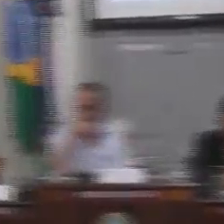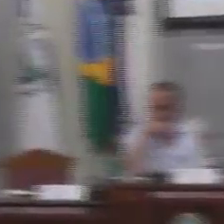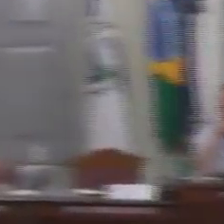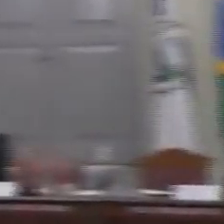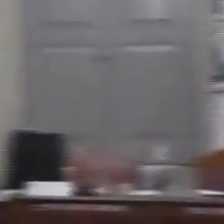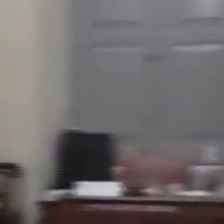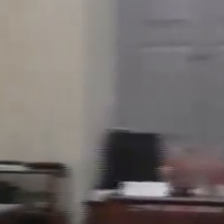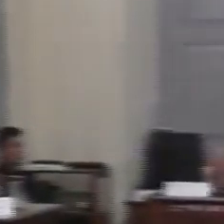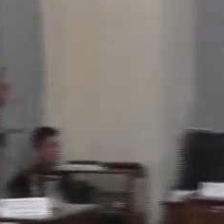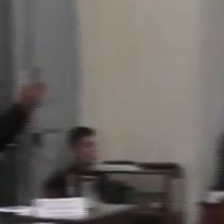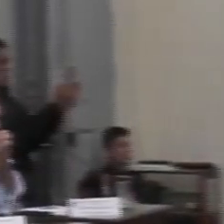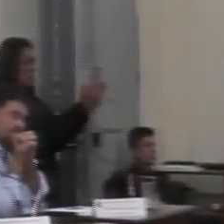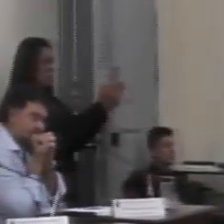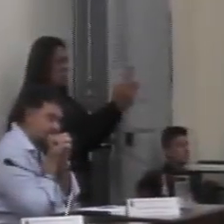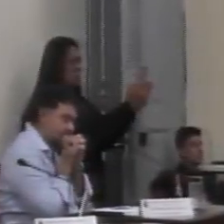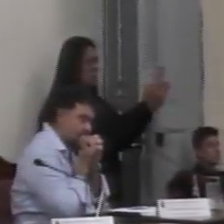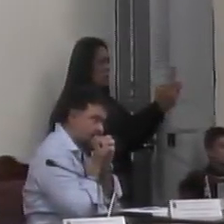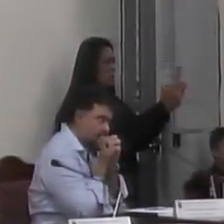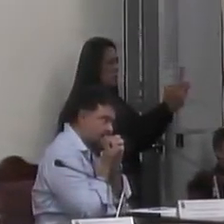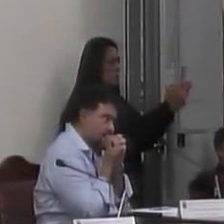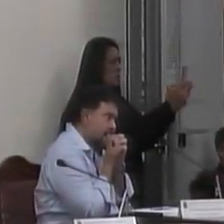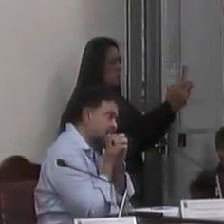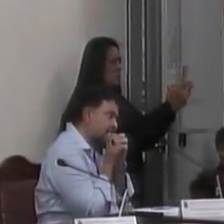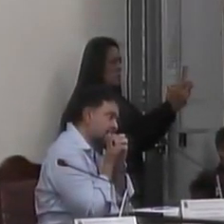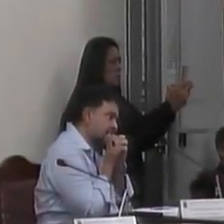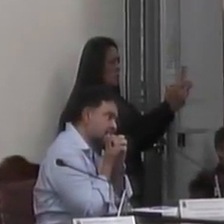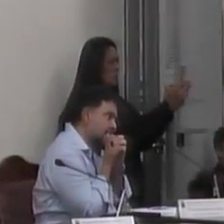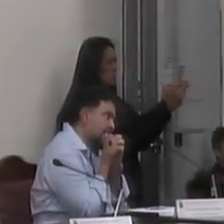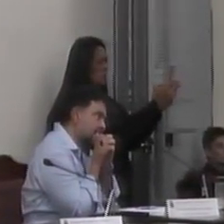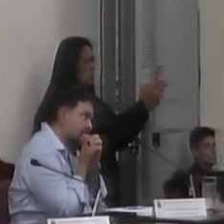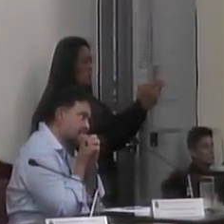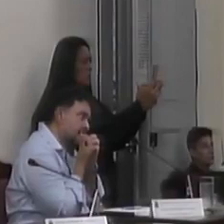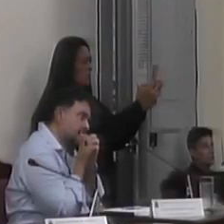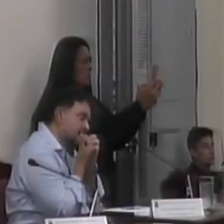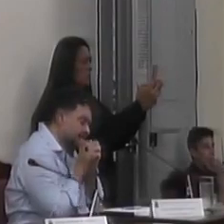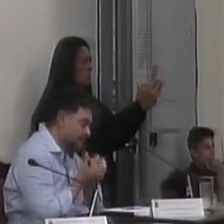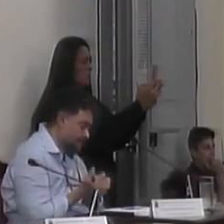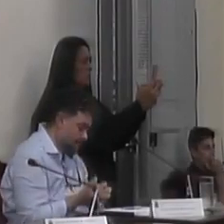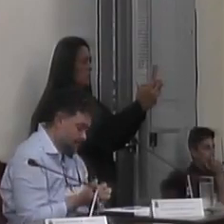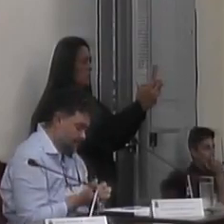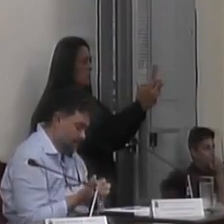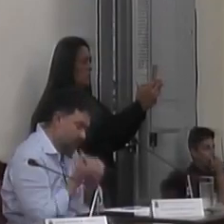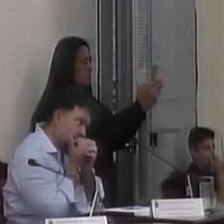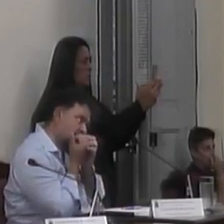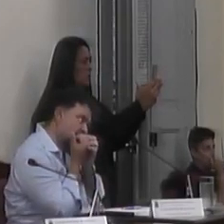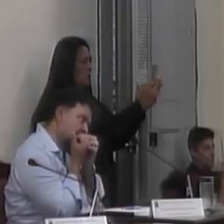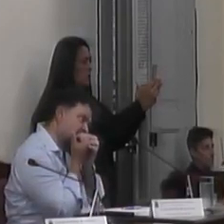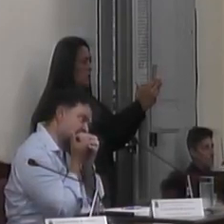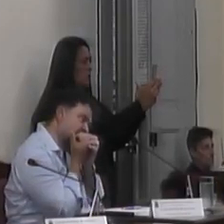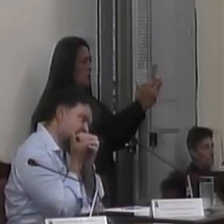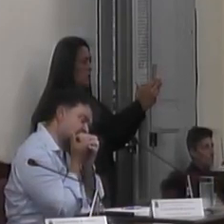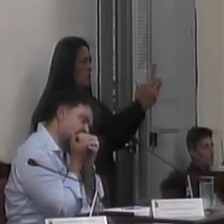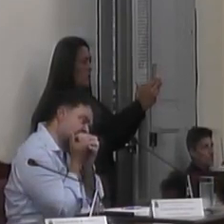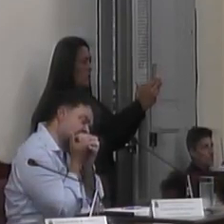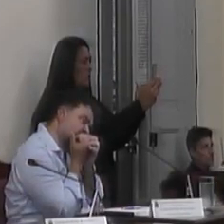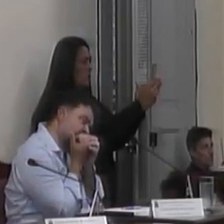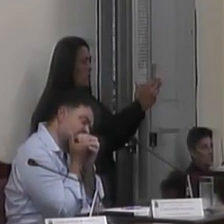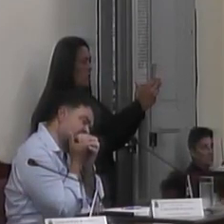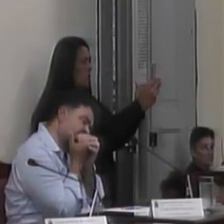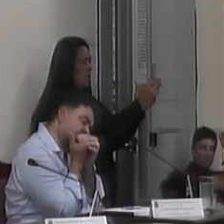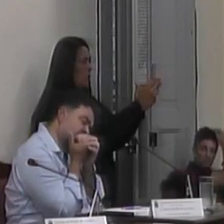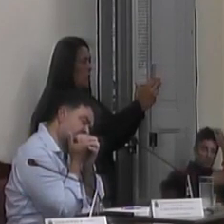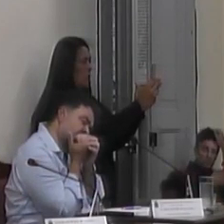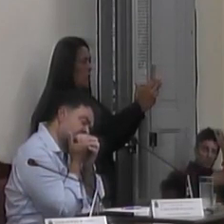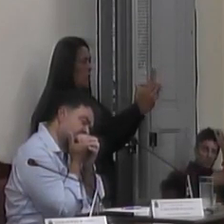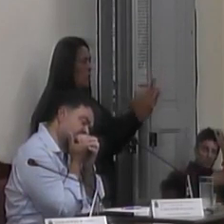Então a gente está ainda em relação a isso, a Prefeitura Municipal está bem folgada em relação a não estar no